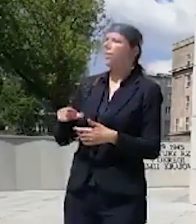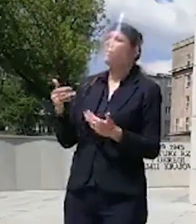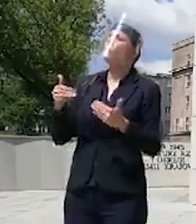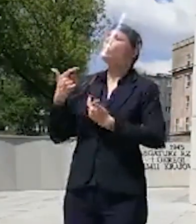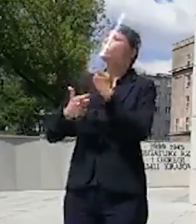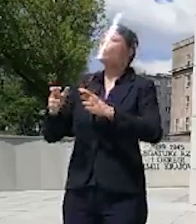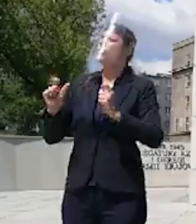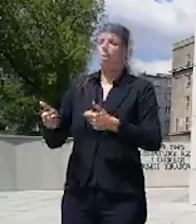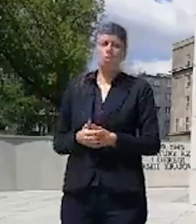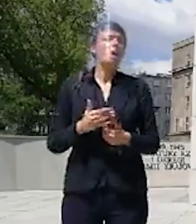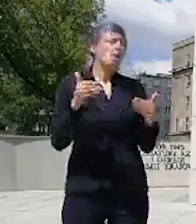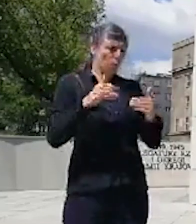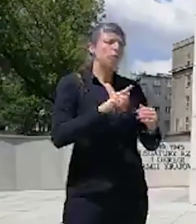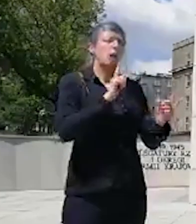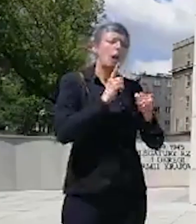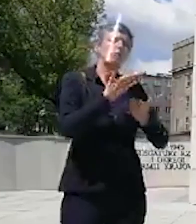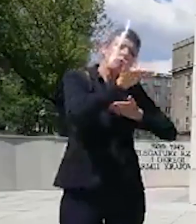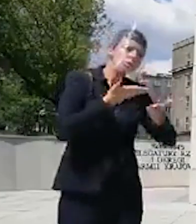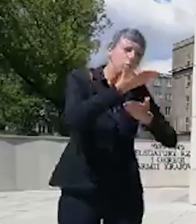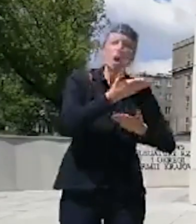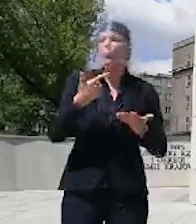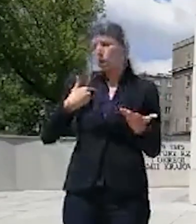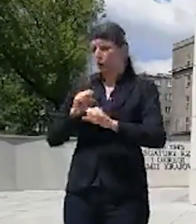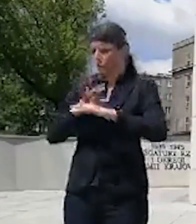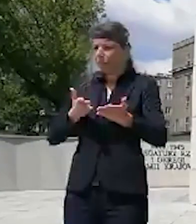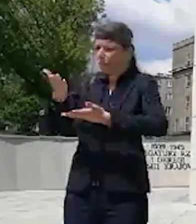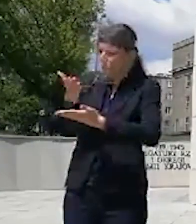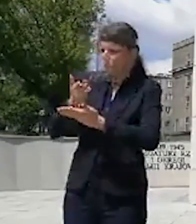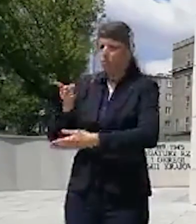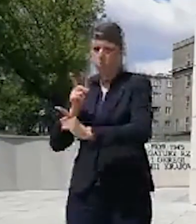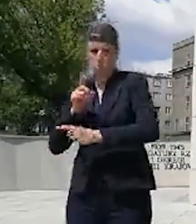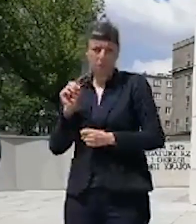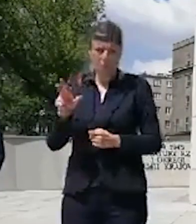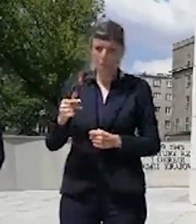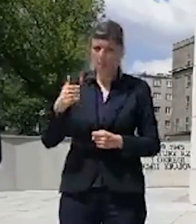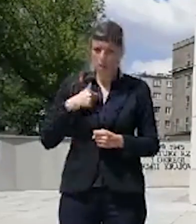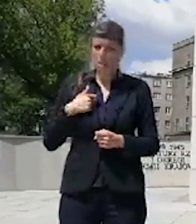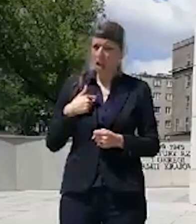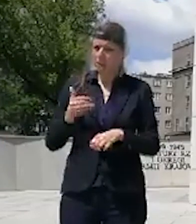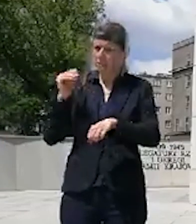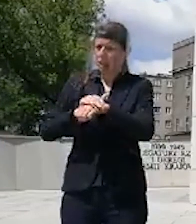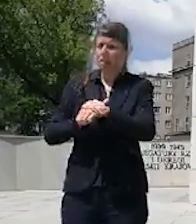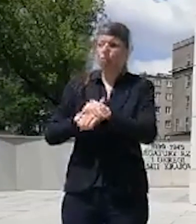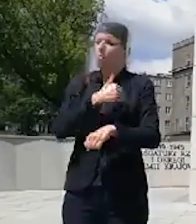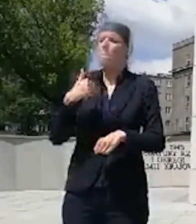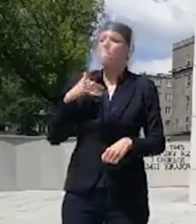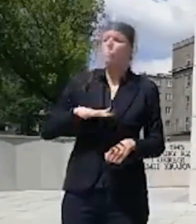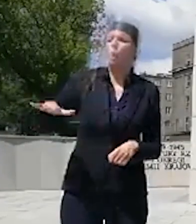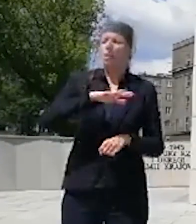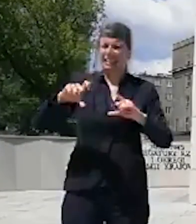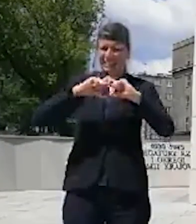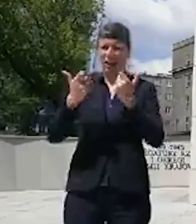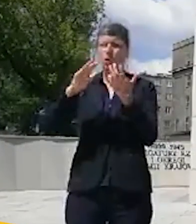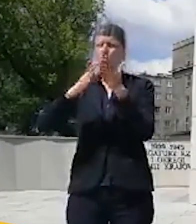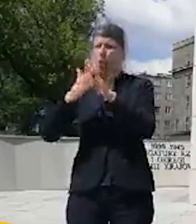Dyskutować, tak? A dyskutować, to tak. Ja jestem pełnym zwolennikiem tezy, że trzeba zmienić w Polsce cały ten układ, który w tej chwili nie utrzęsie.